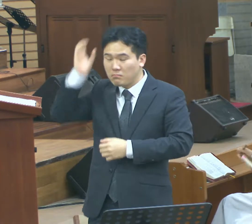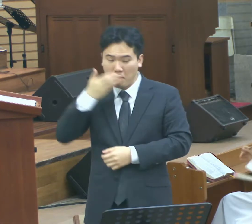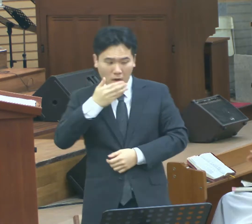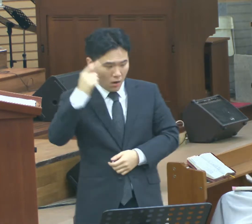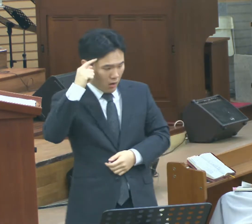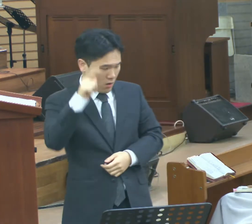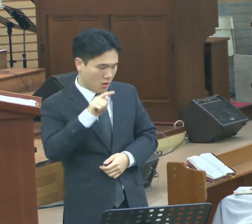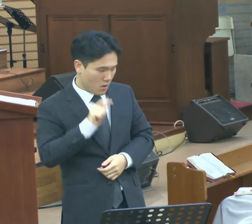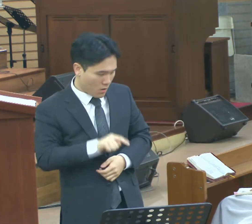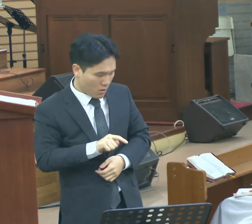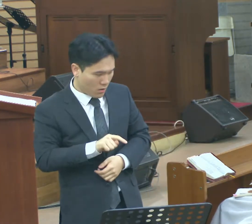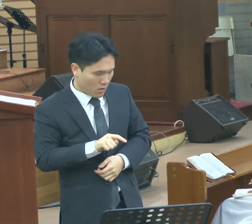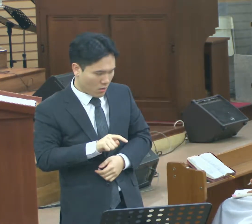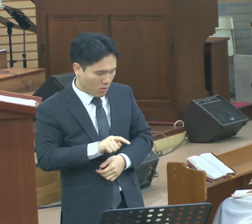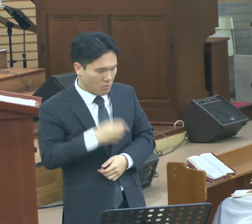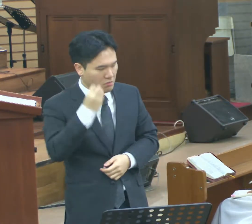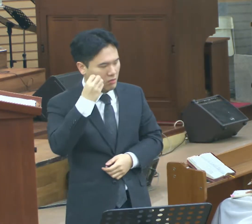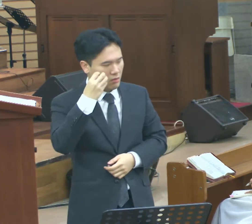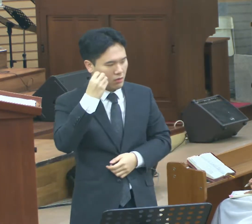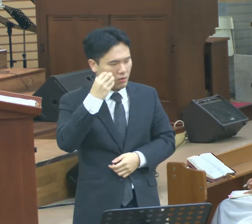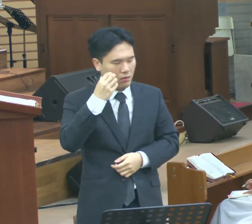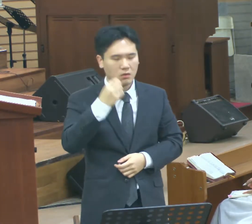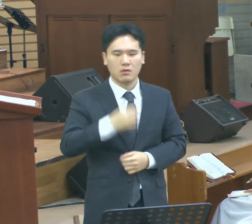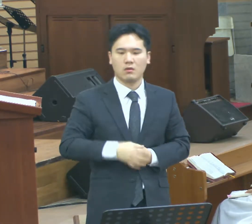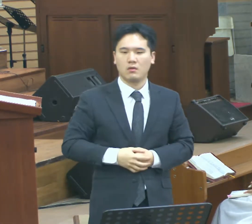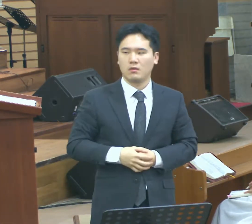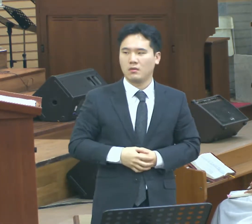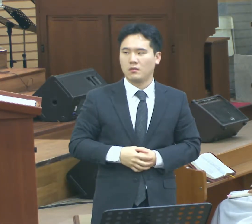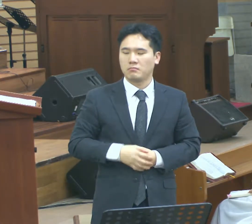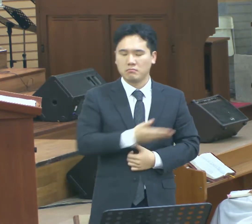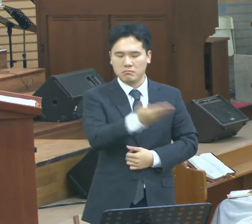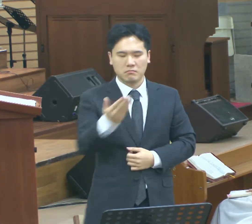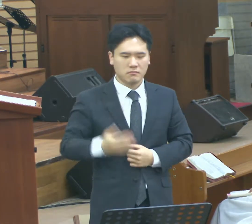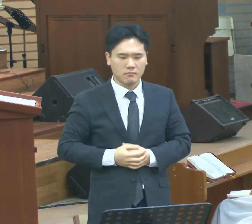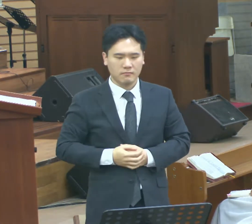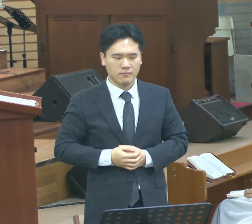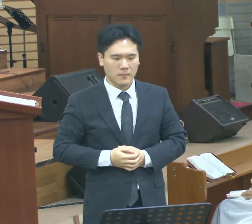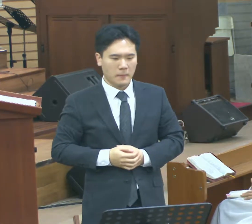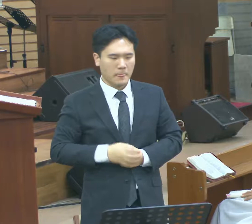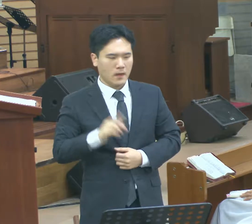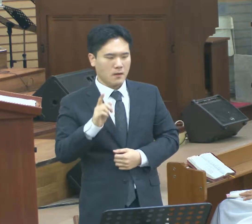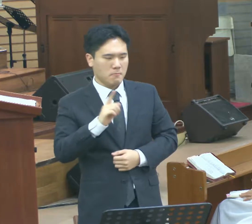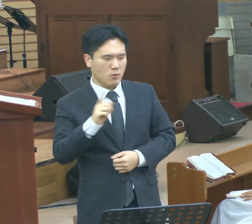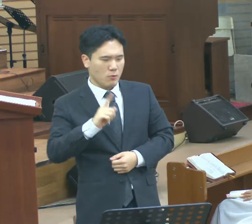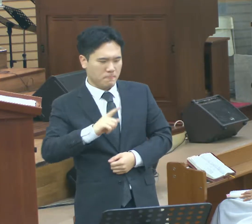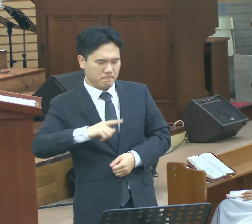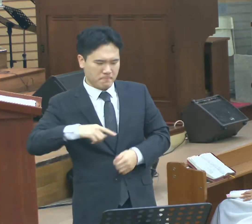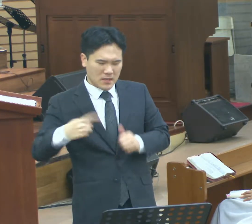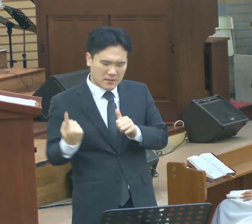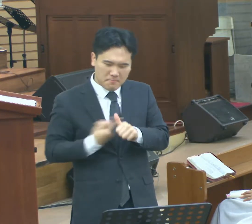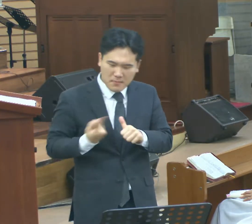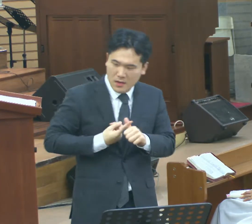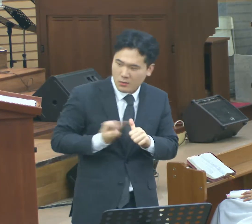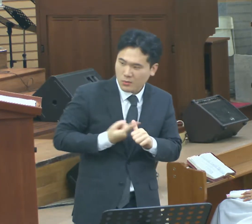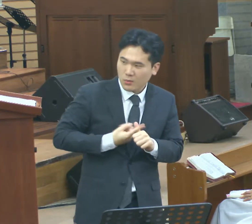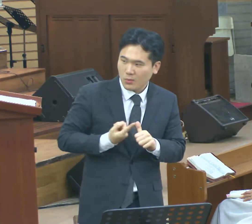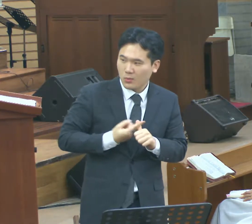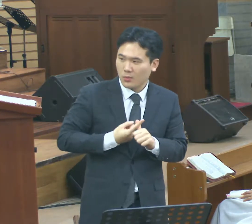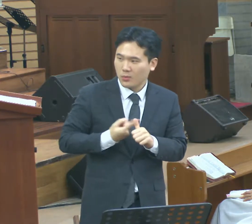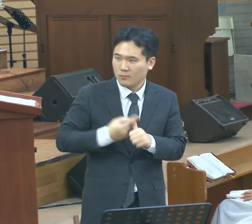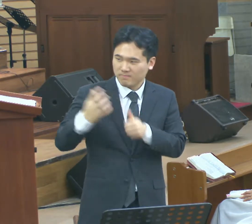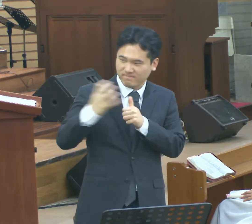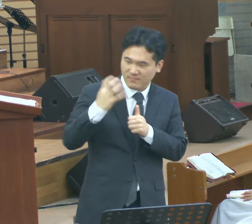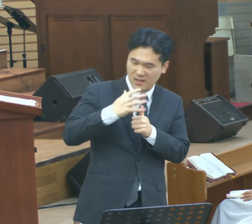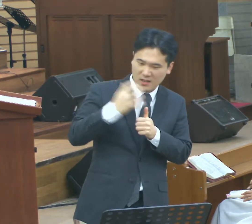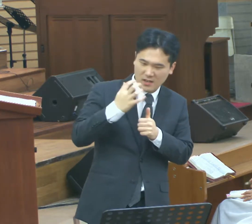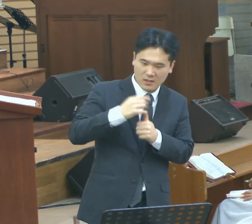생각이 들었어요. 성도 여러분, 매 맞고 부모 눈치 보면서 교회에 오는